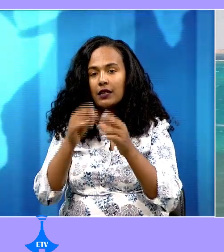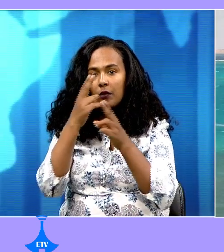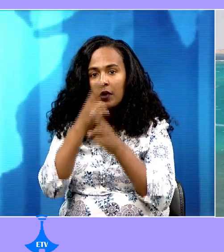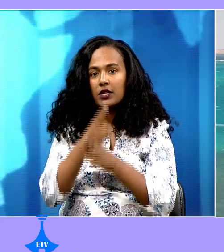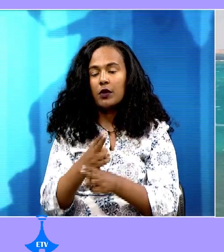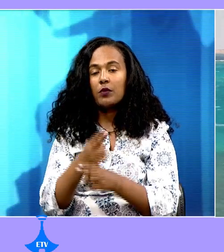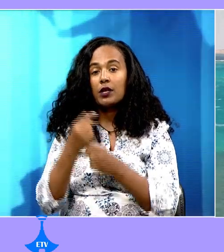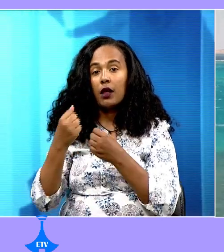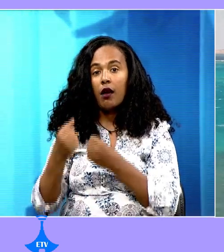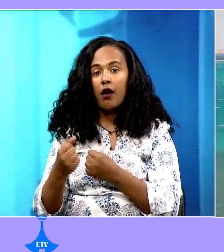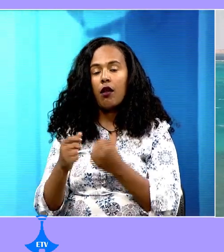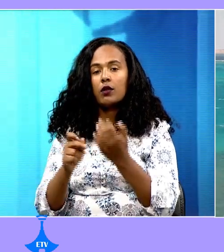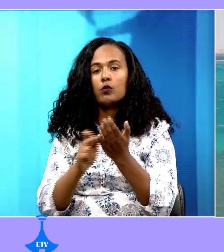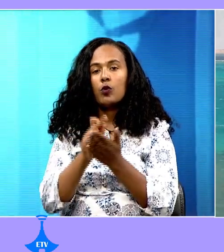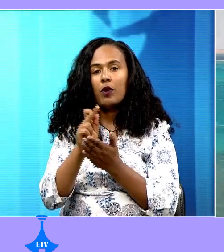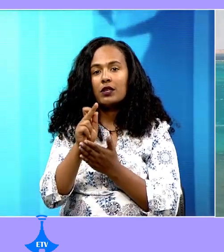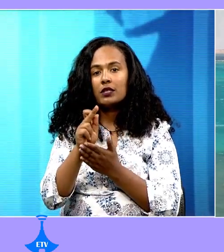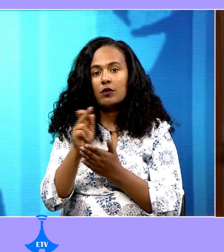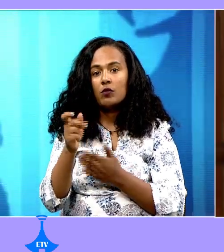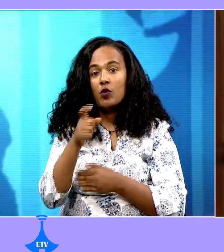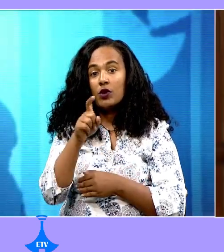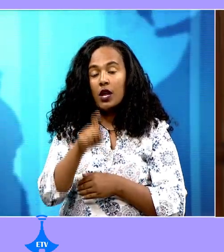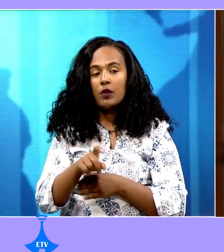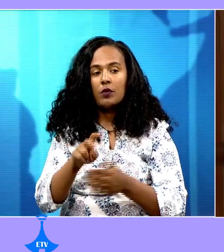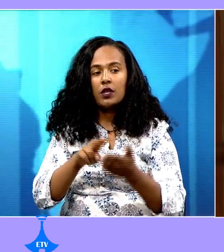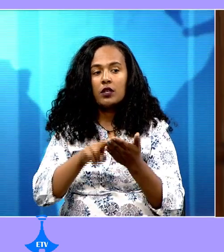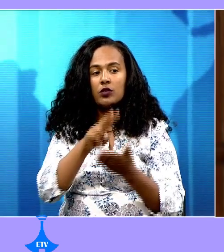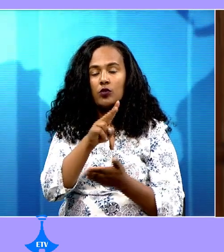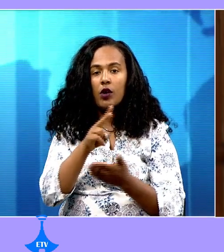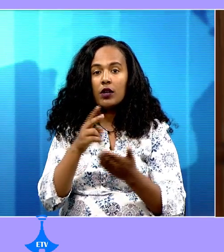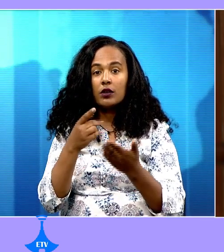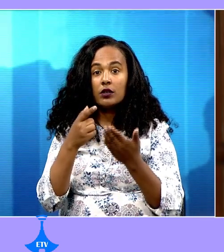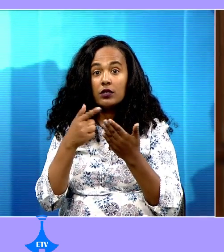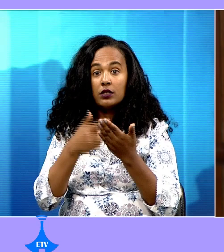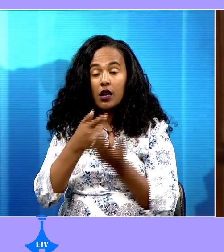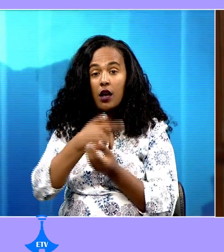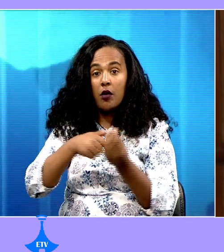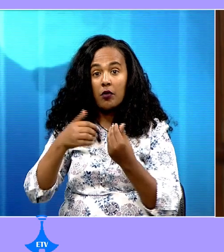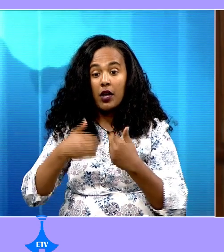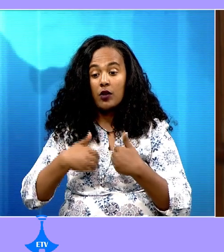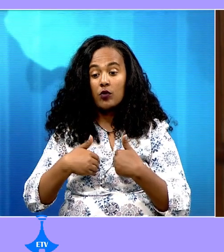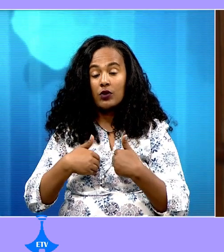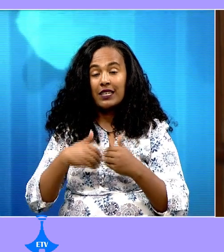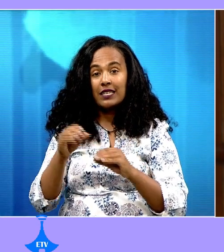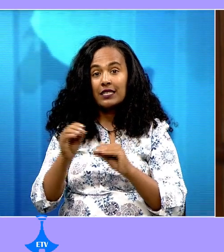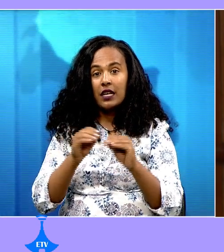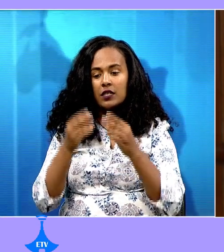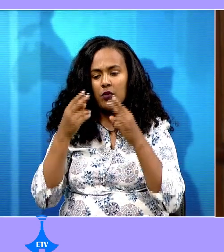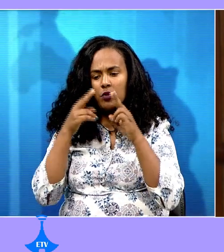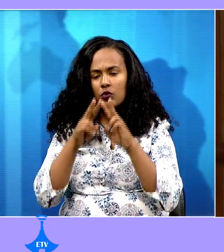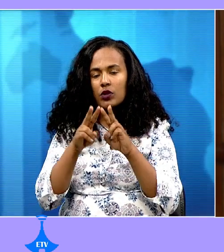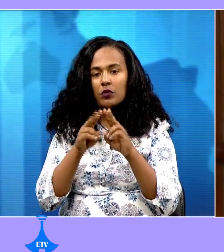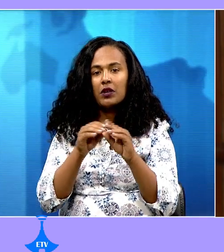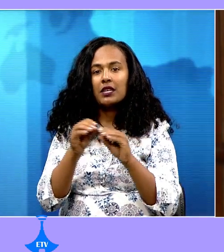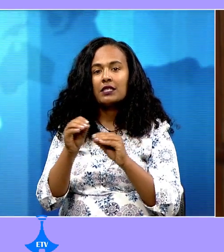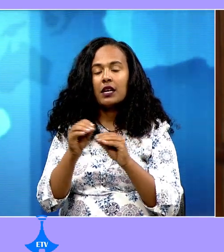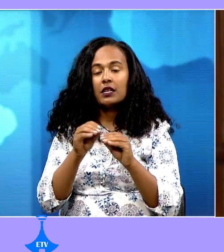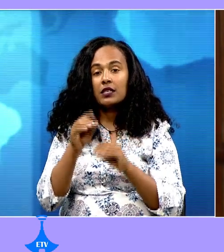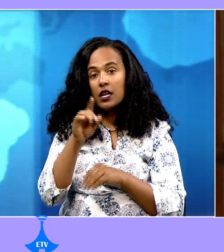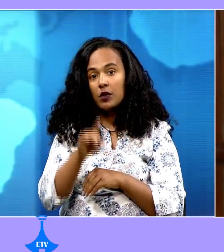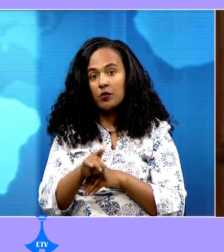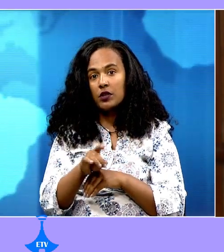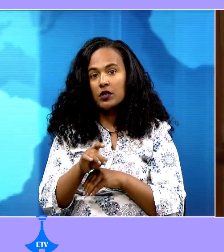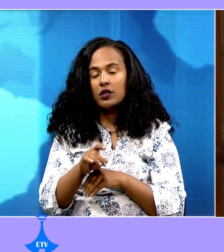ጠንካራ ዲፕሎማሲ ማከናወን እንደሚ ገባም አንስተዋል። በተቻለ መጠን እዚህ አካባቢ ያለውን እንቅስቃሴ በትኩረት መከታተል አለብን። የኢትዮጵያን